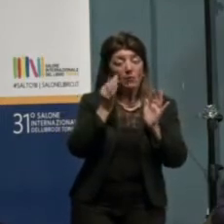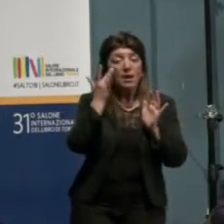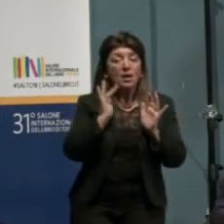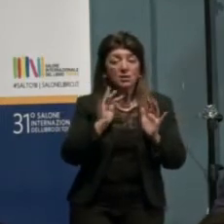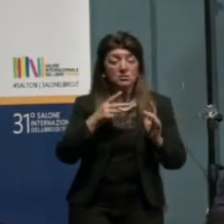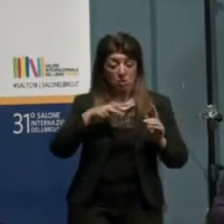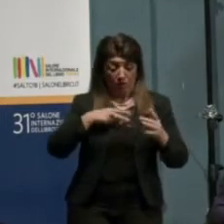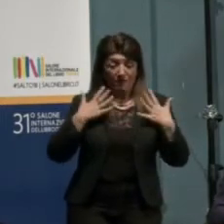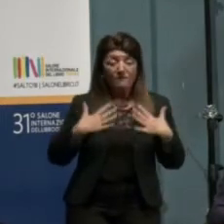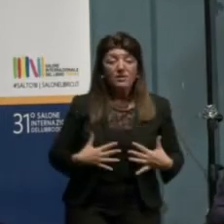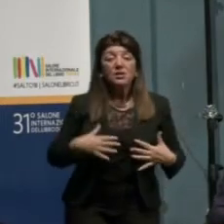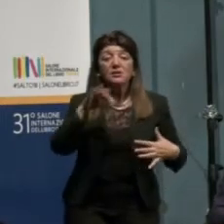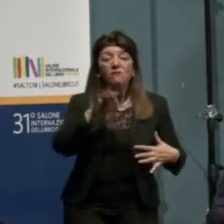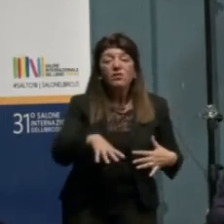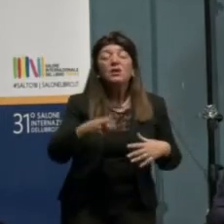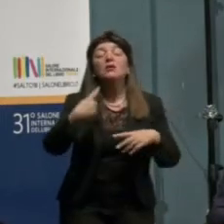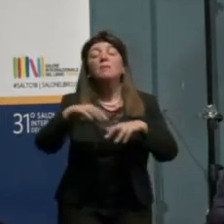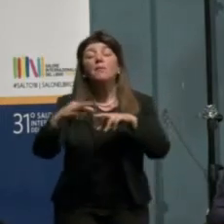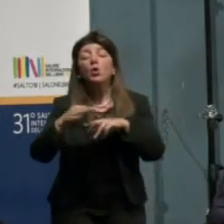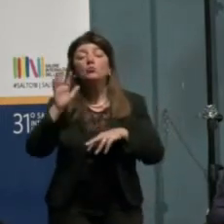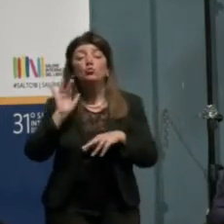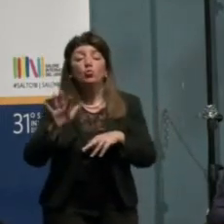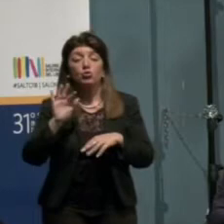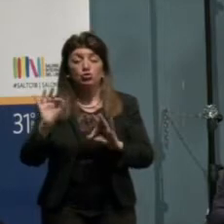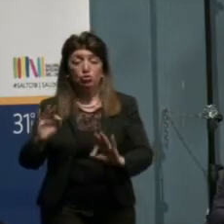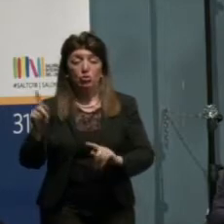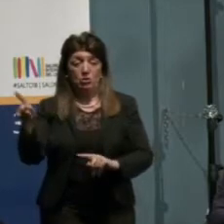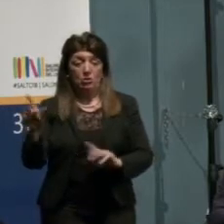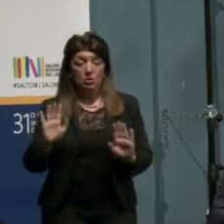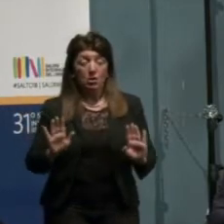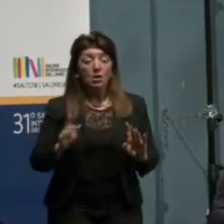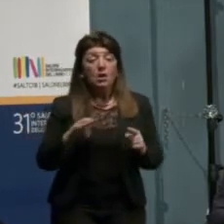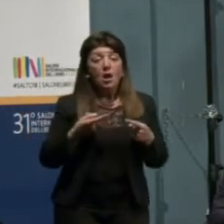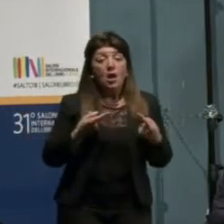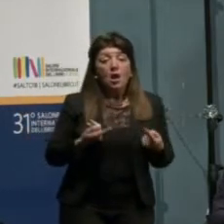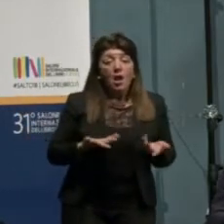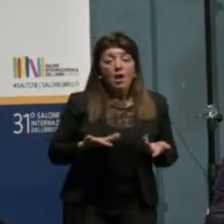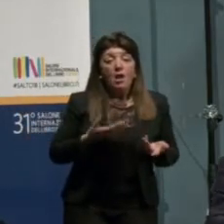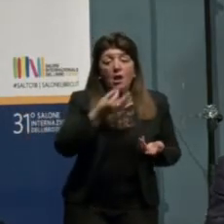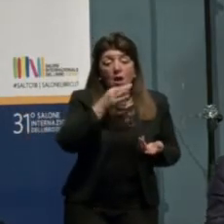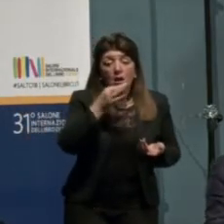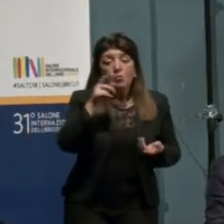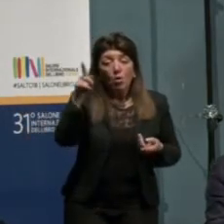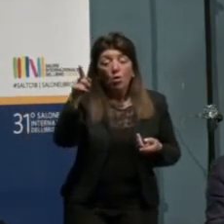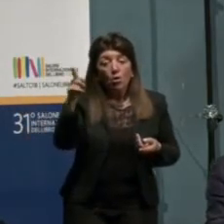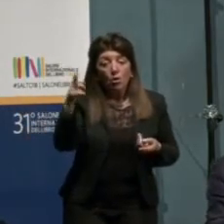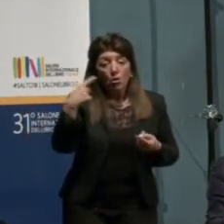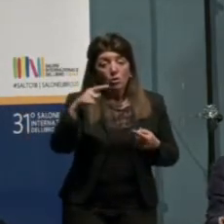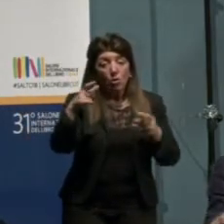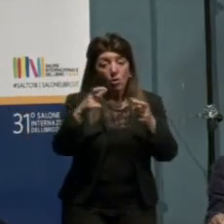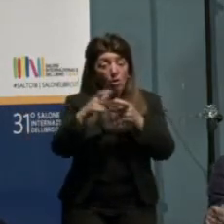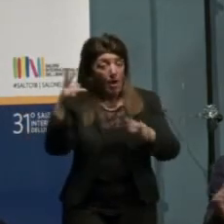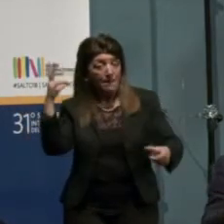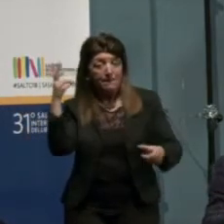propria moglie e dei propri bambini tutti i giorni e potrebbero lasciare il paese queste persone sono